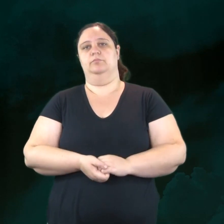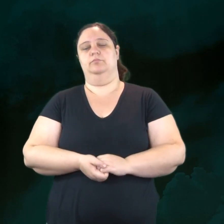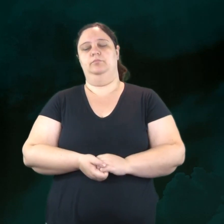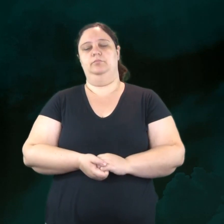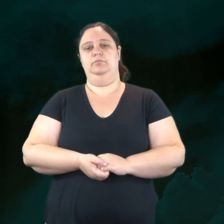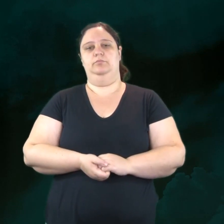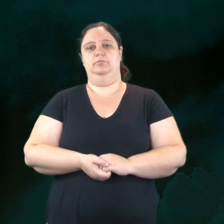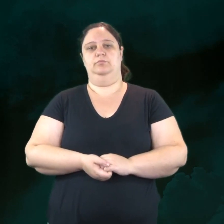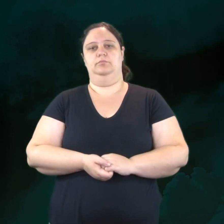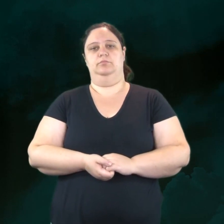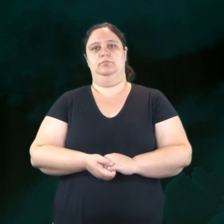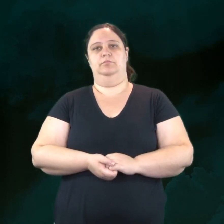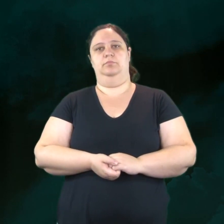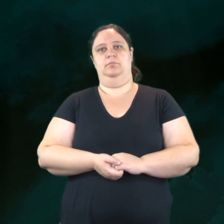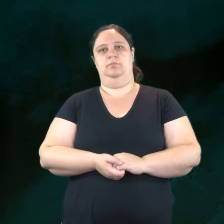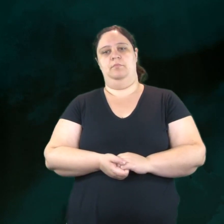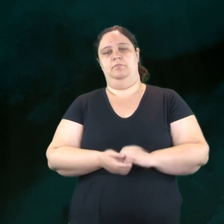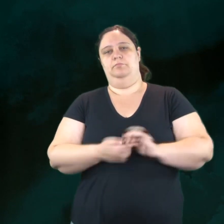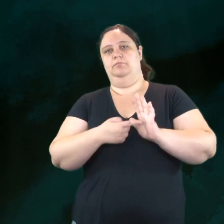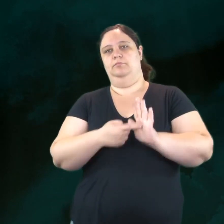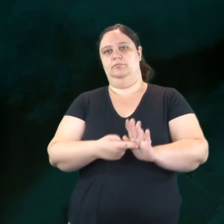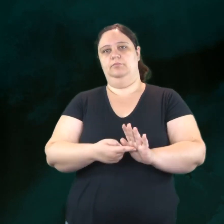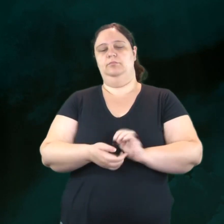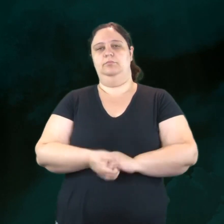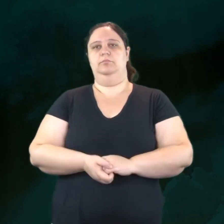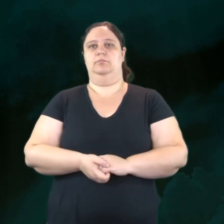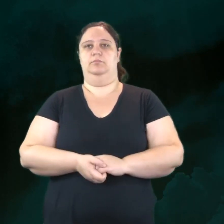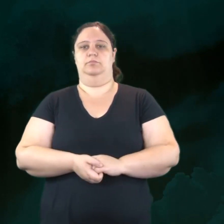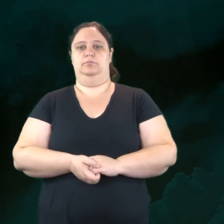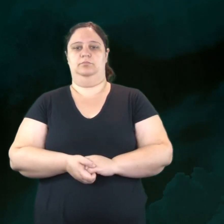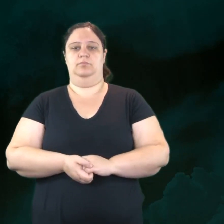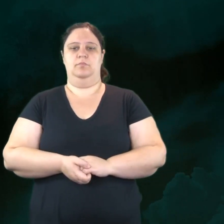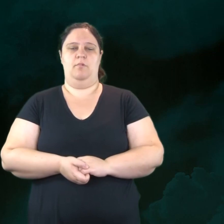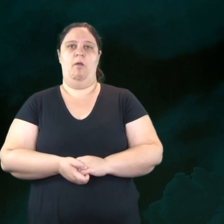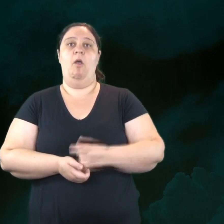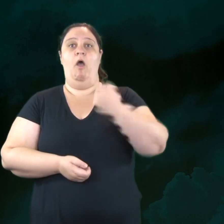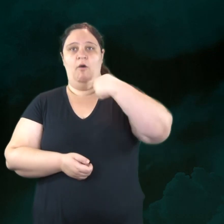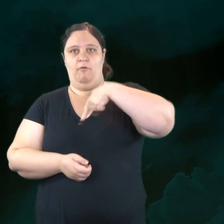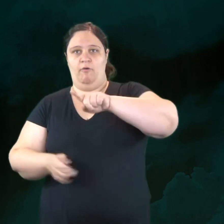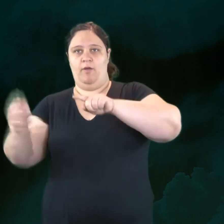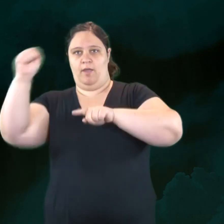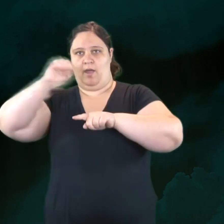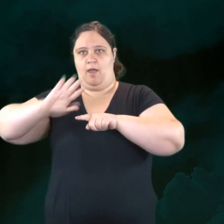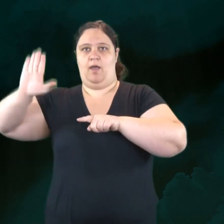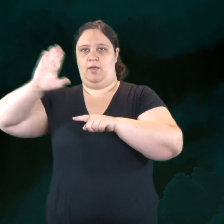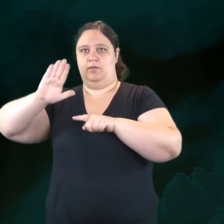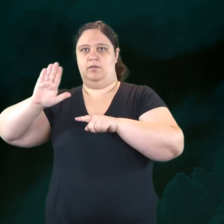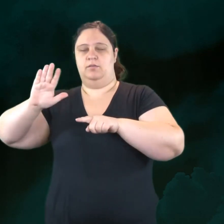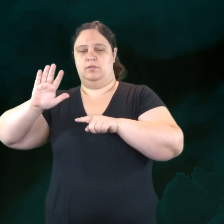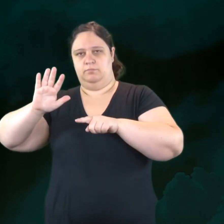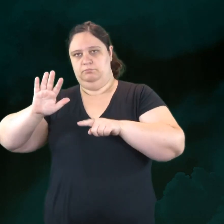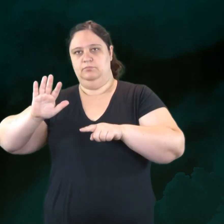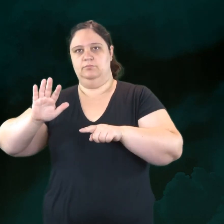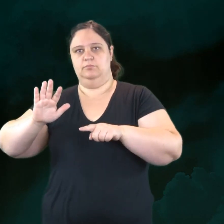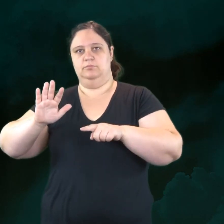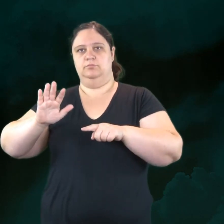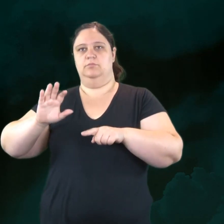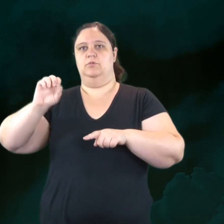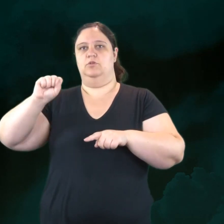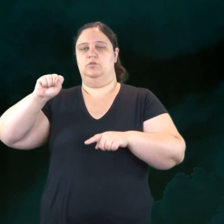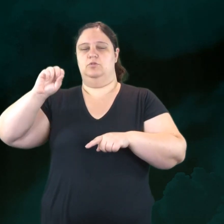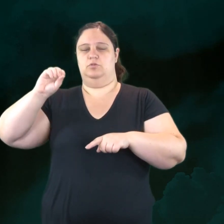Capítulo 20, versículo 4 diz assim: acompanharam-no até a Ásia Sópatro de Bereia, filho